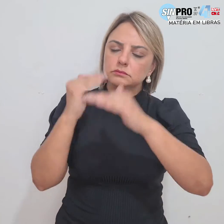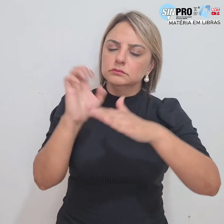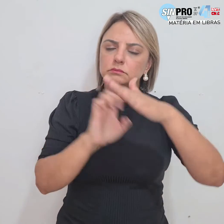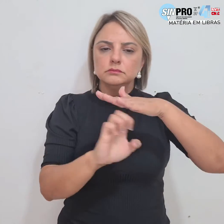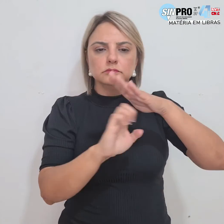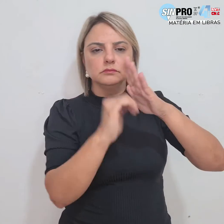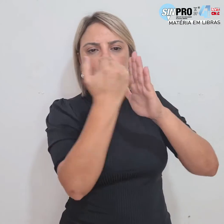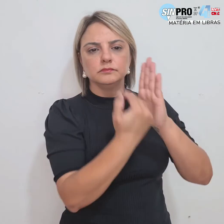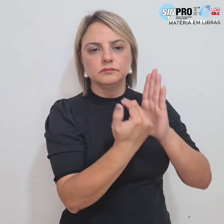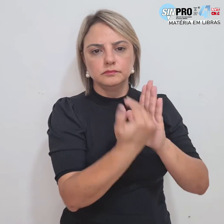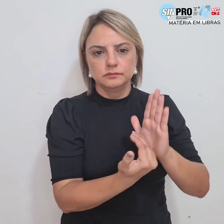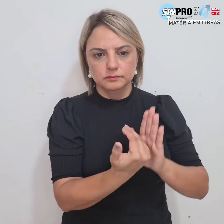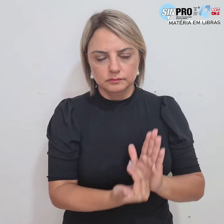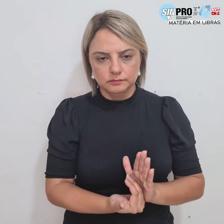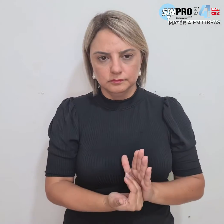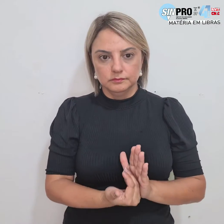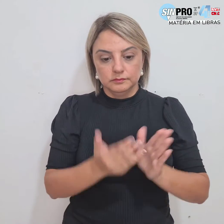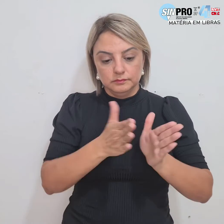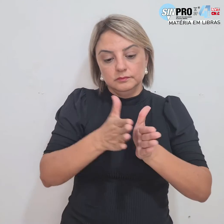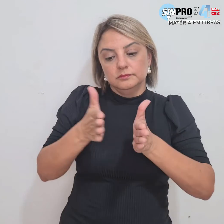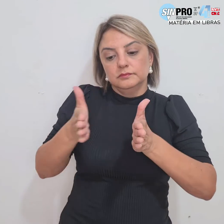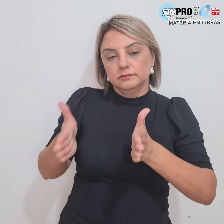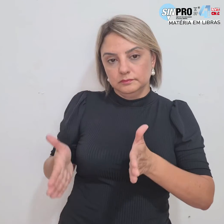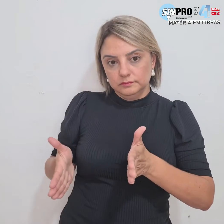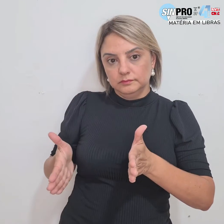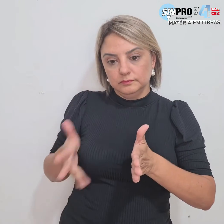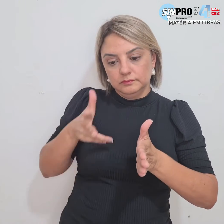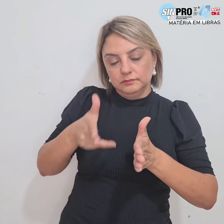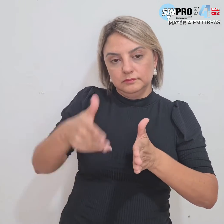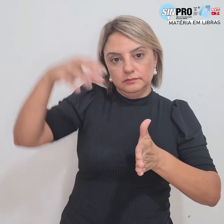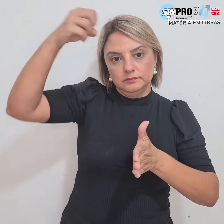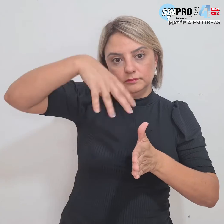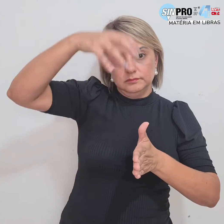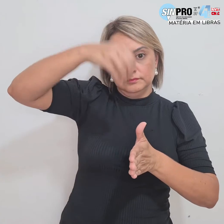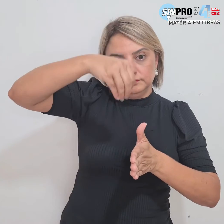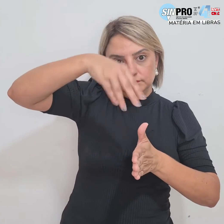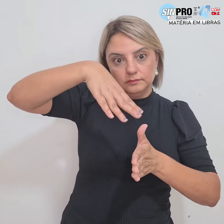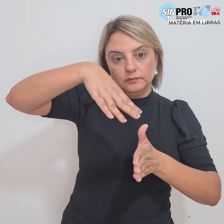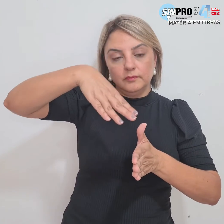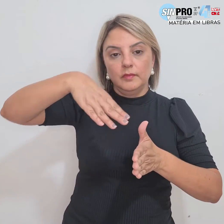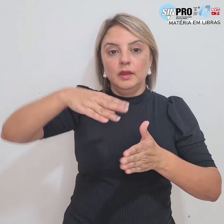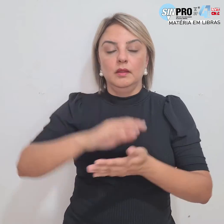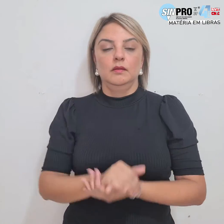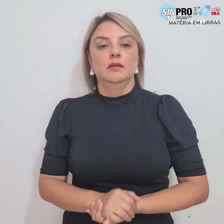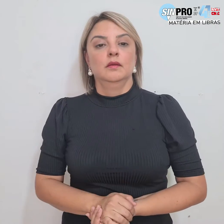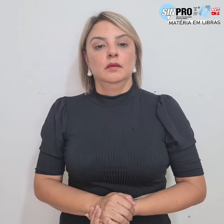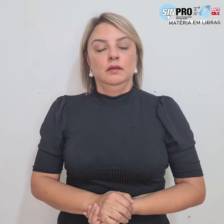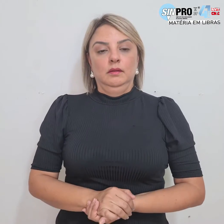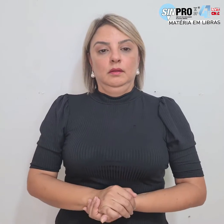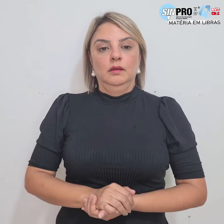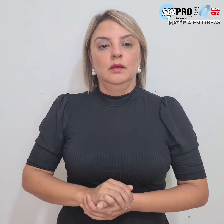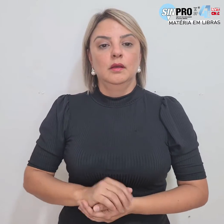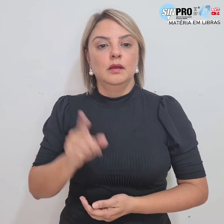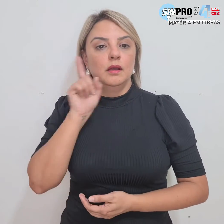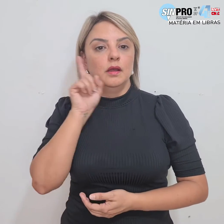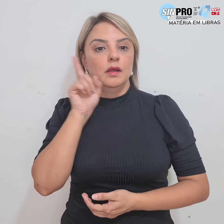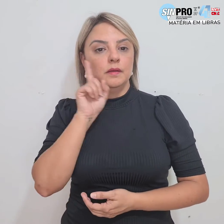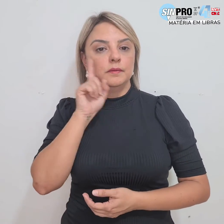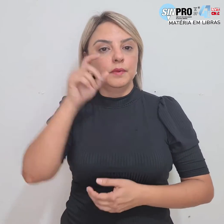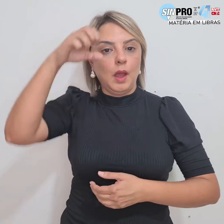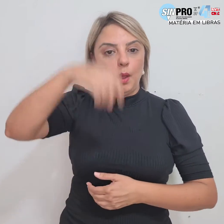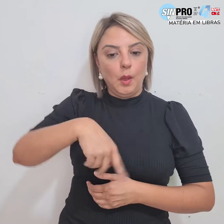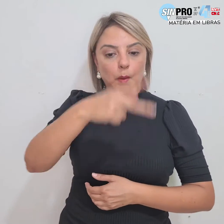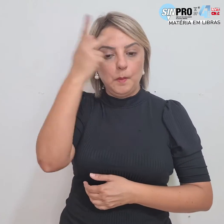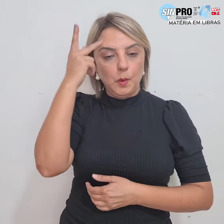O progresso da empresa na redução do DEC, duração equivalente de interrupção por consumidor, e do FEC, frequência